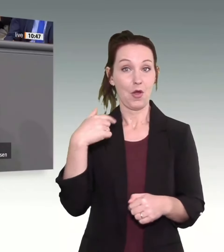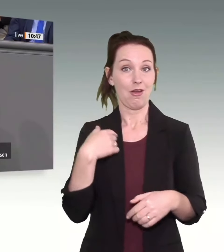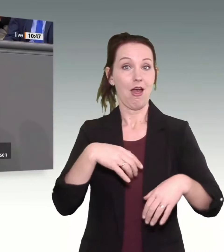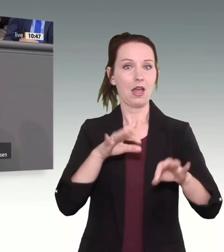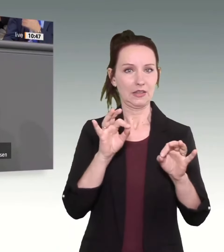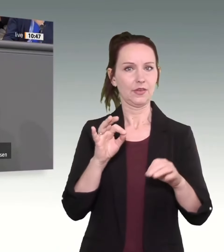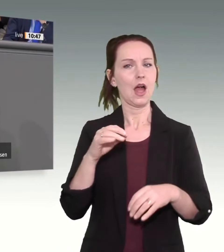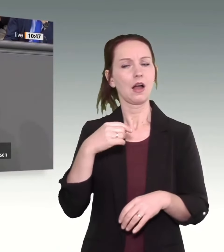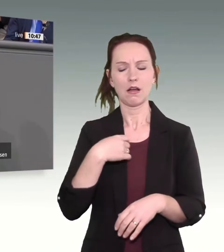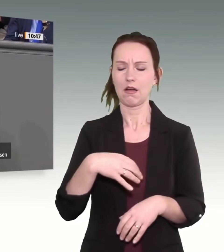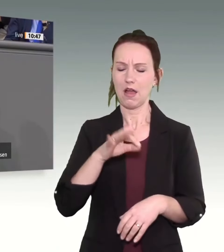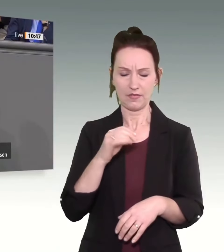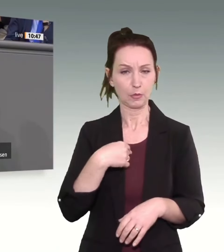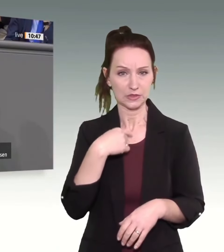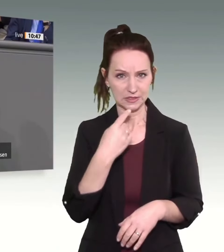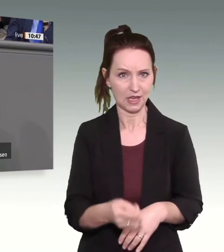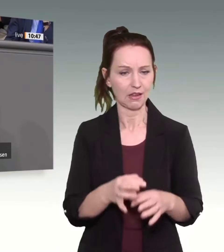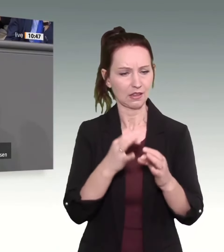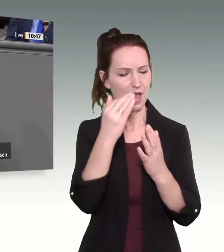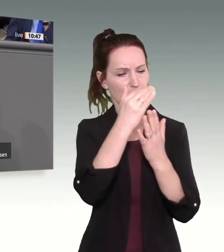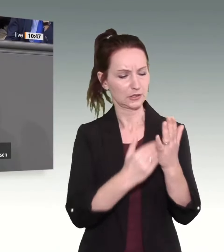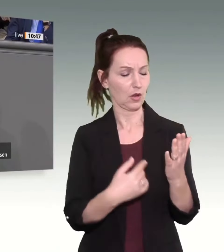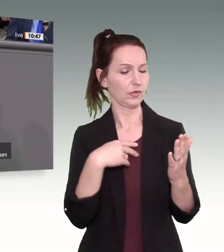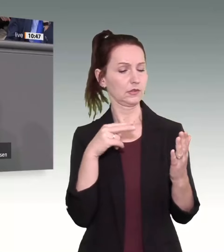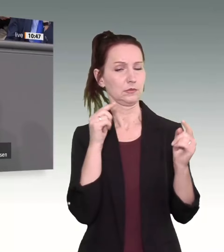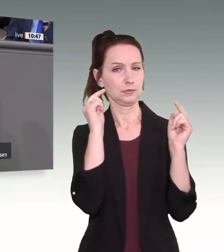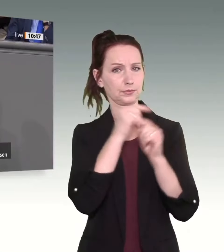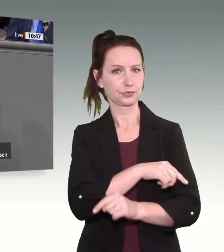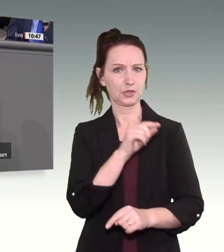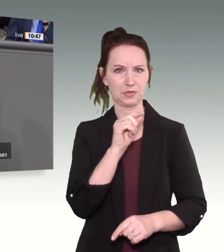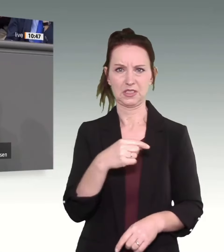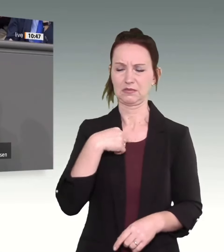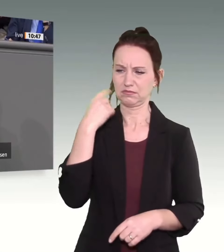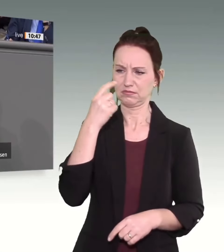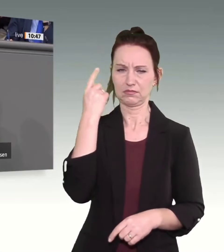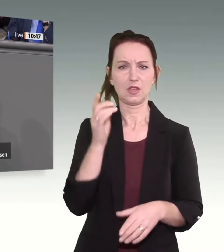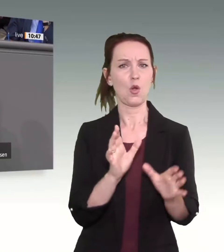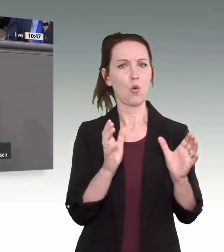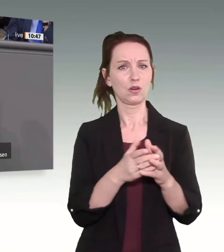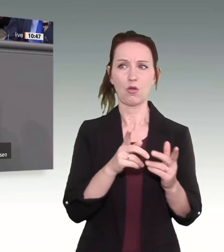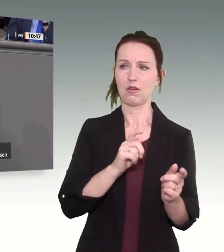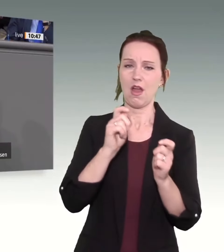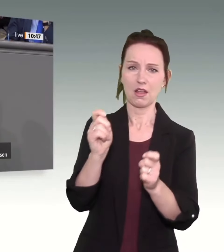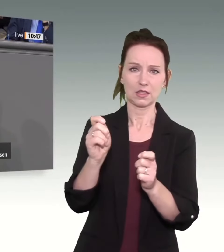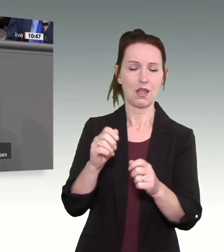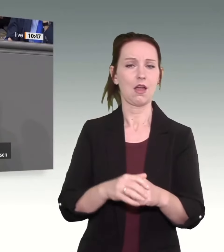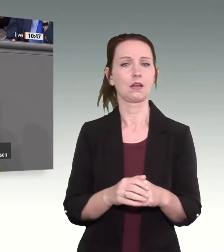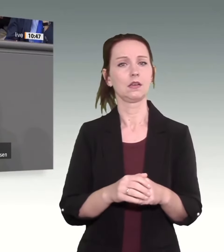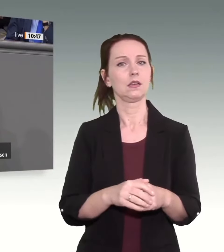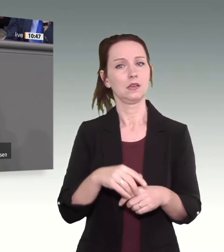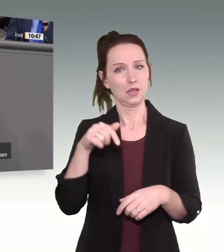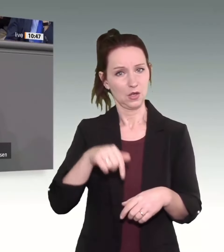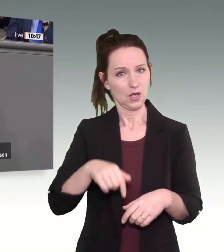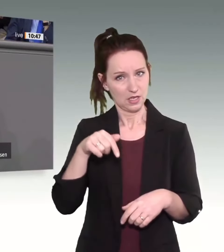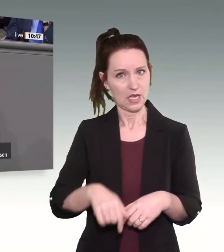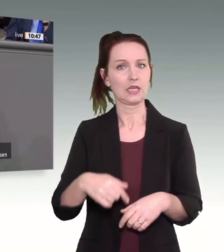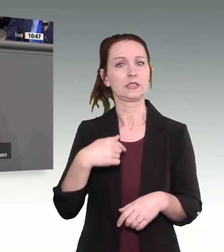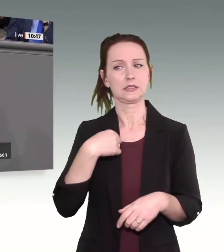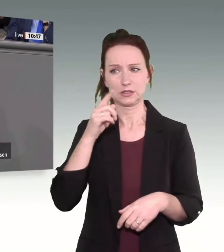Tagesordnung ein bisschen verwirrt. Und ich habe gedacht, die Union bringt diesen Antrag ein, dass wir jetzt kräftig dabei auch